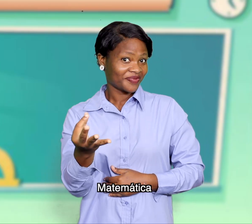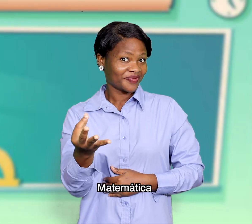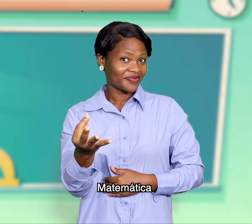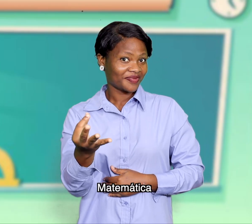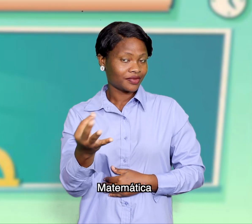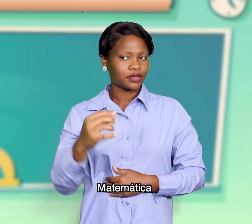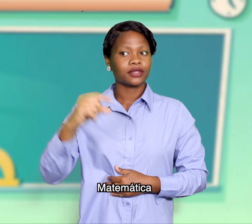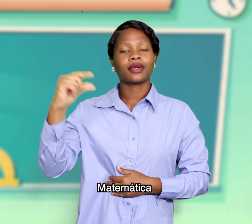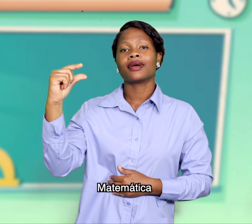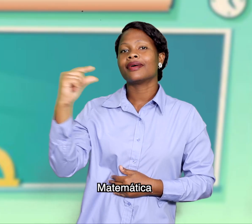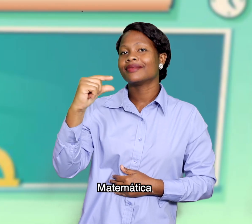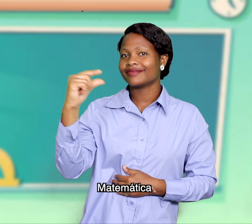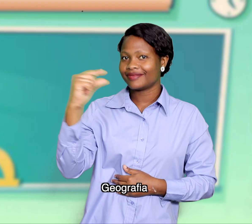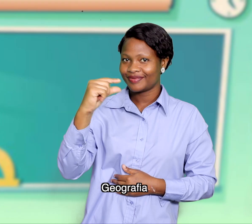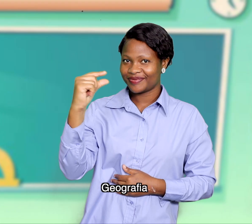matemática,